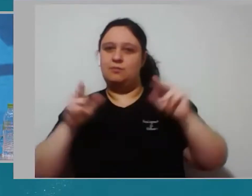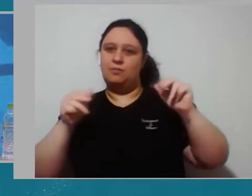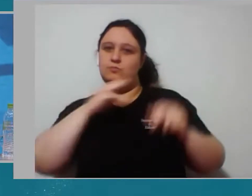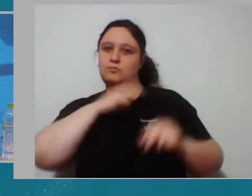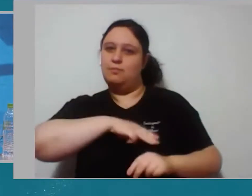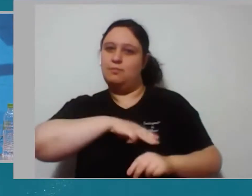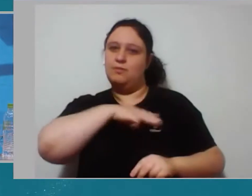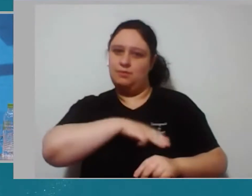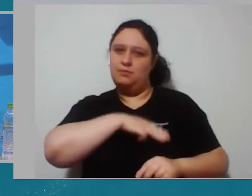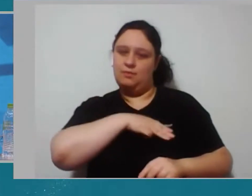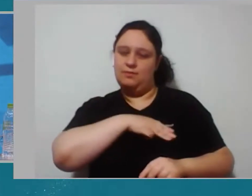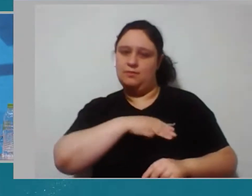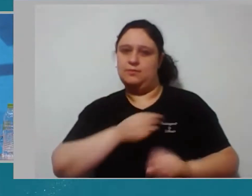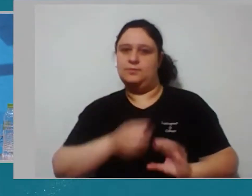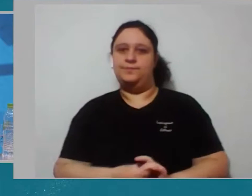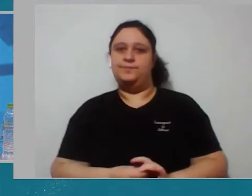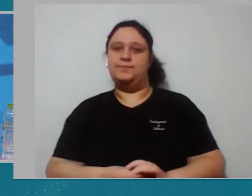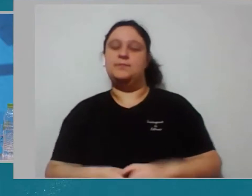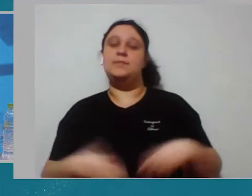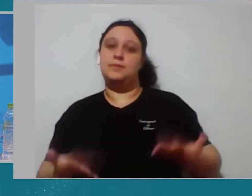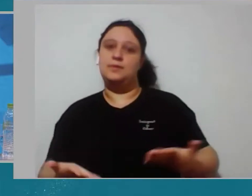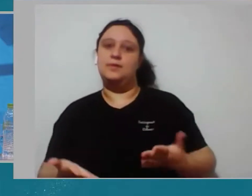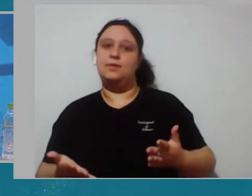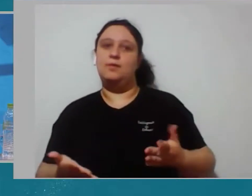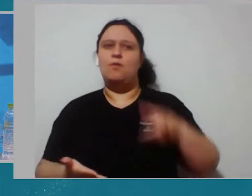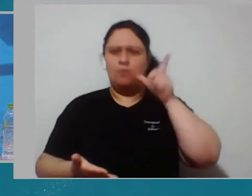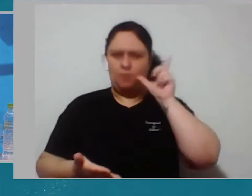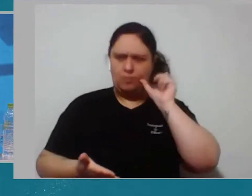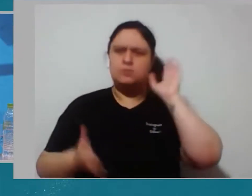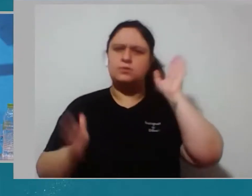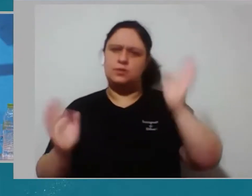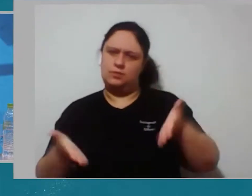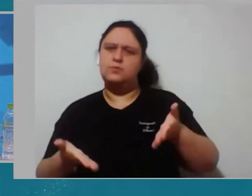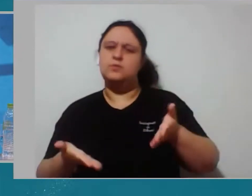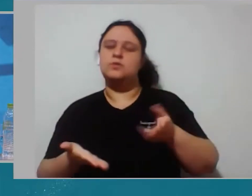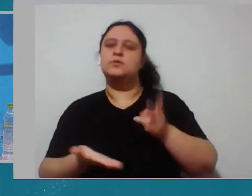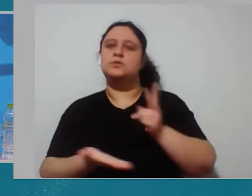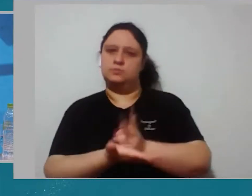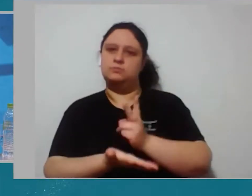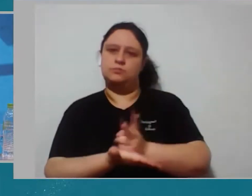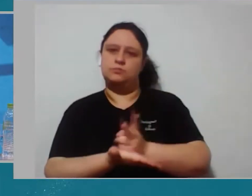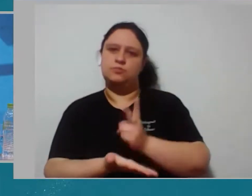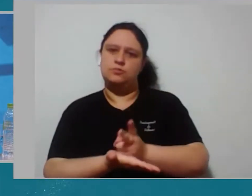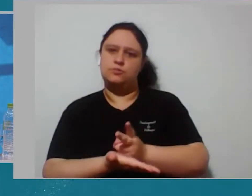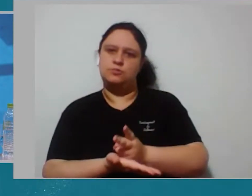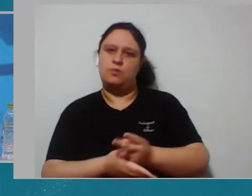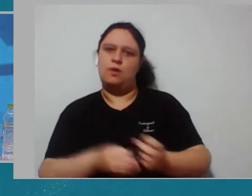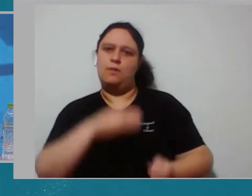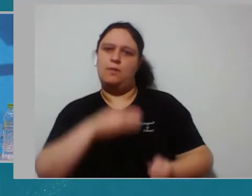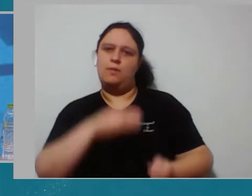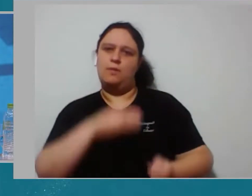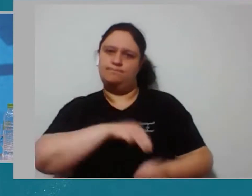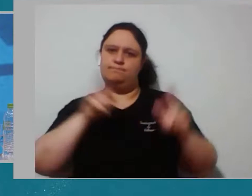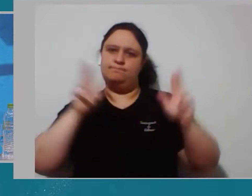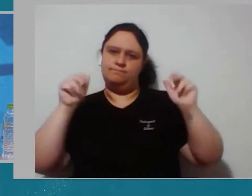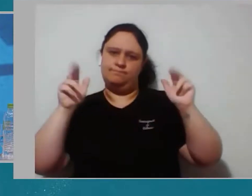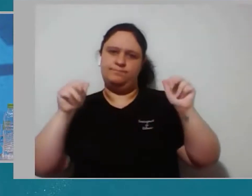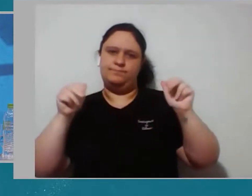Então, ontem e hoje, nós damos essa continuidade, né? Então, irmãos,